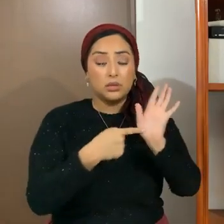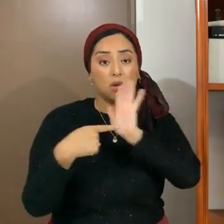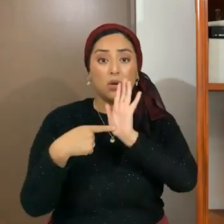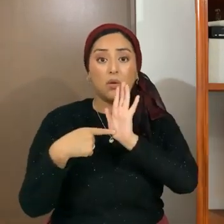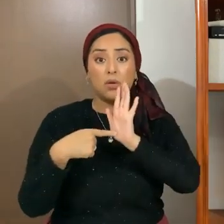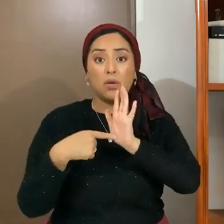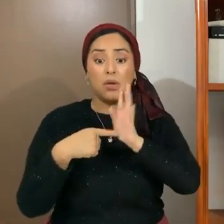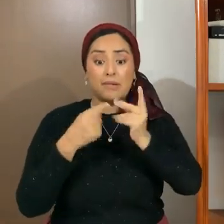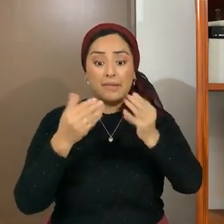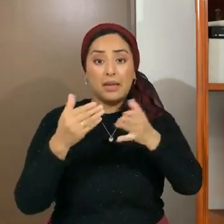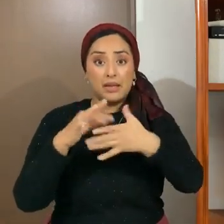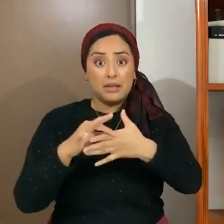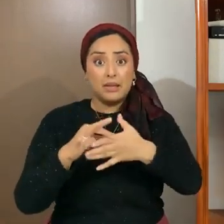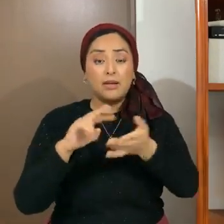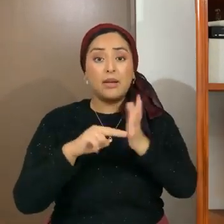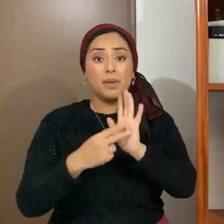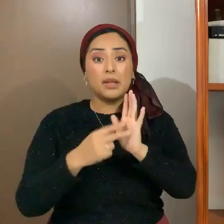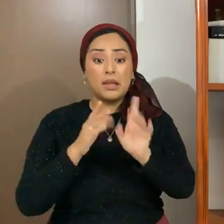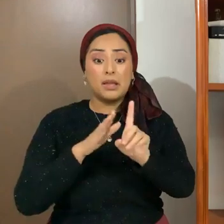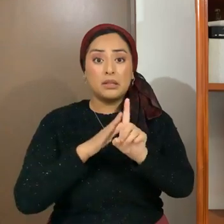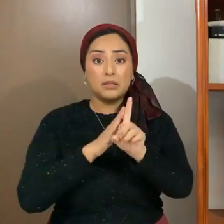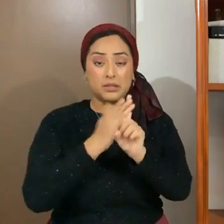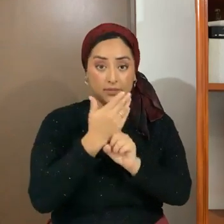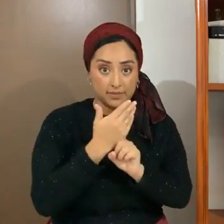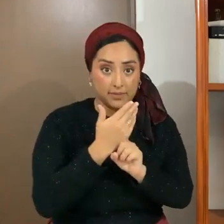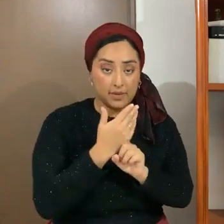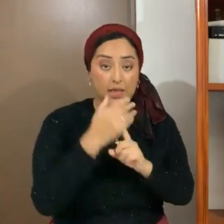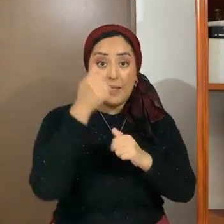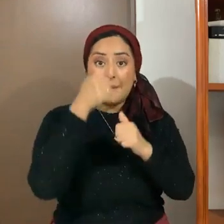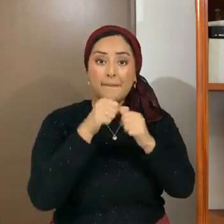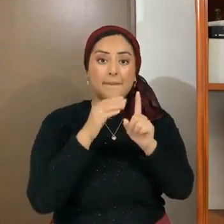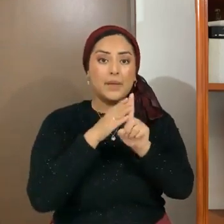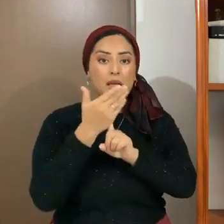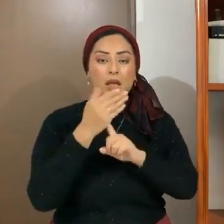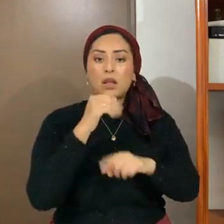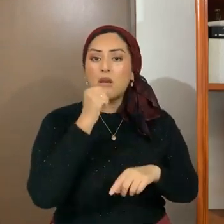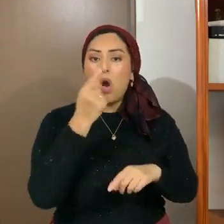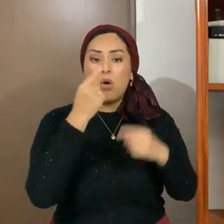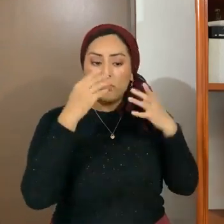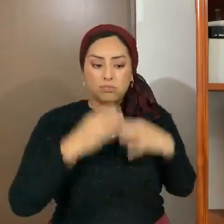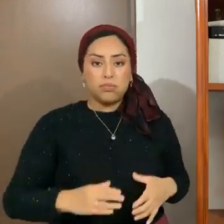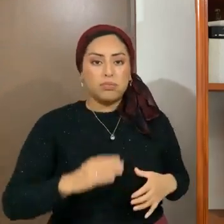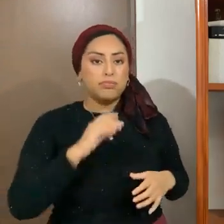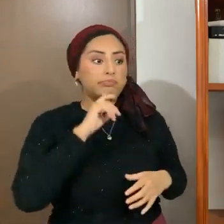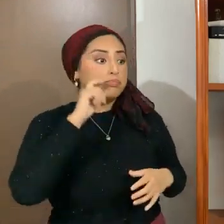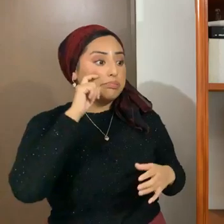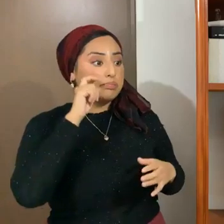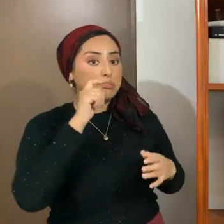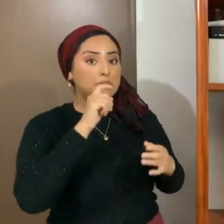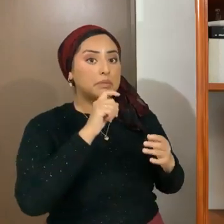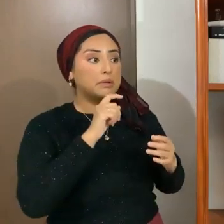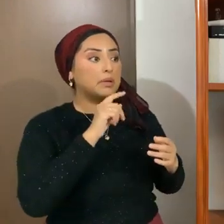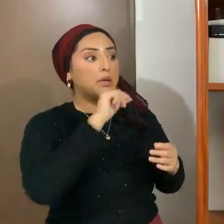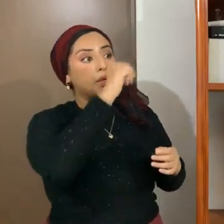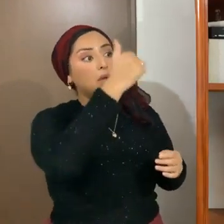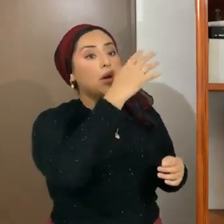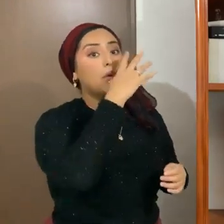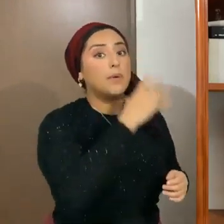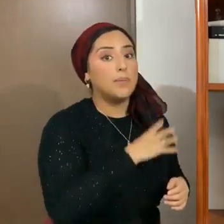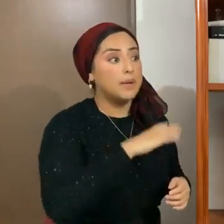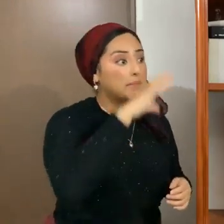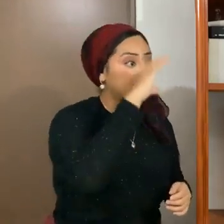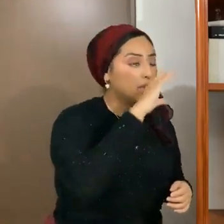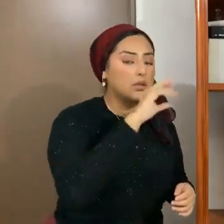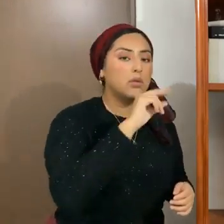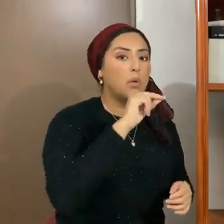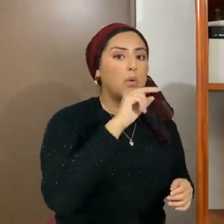manifiestas son las obras de la carne, que son adulterio. Recuerden que el adulterio no nada más es físico, de que una persona casada se vaya a tener